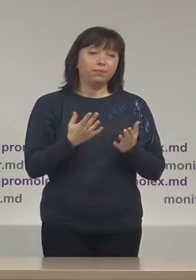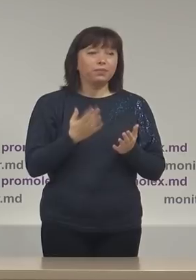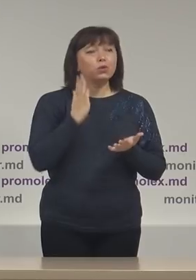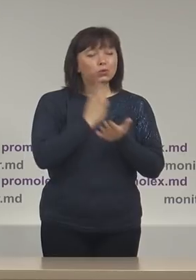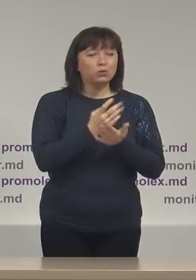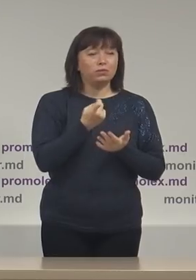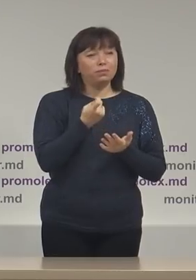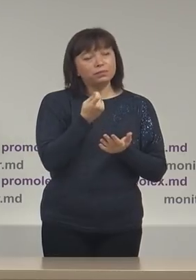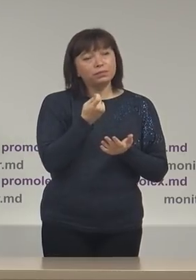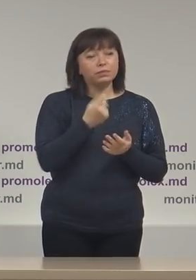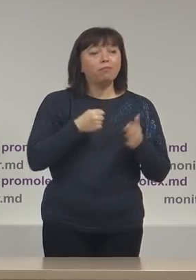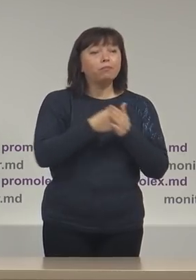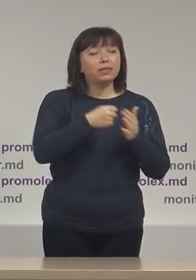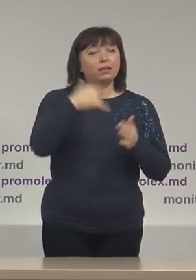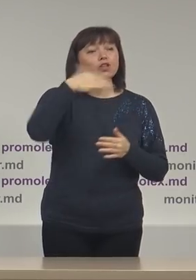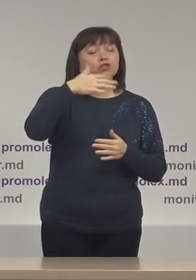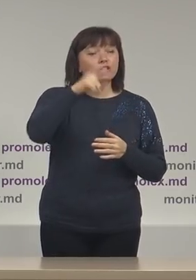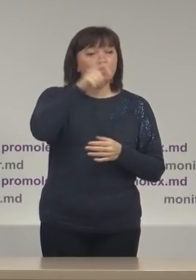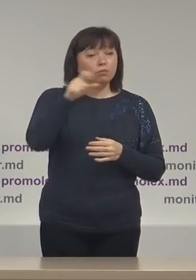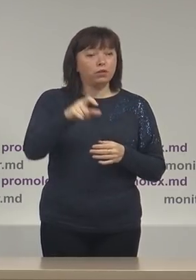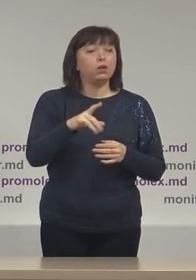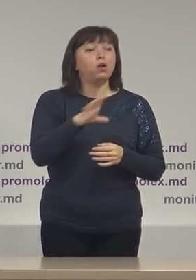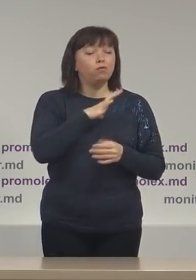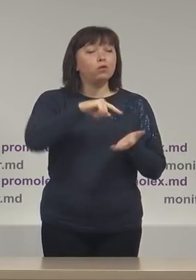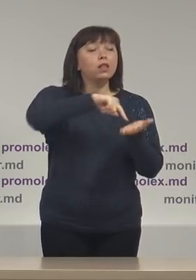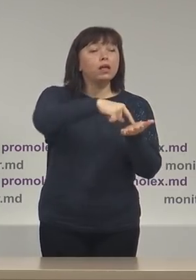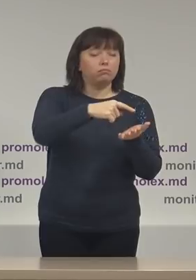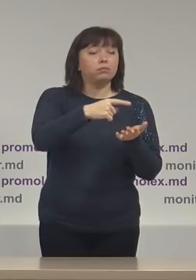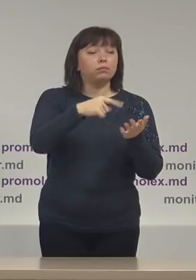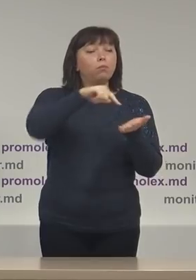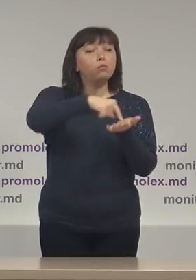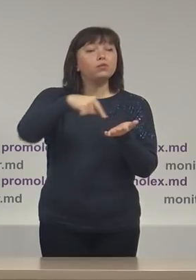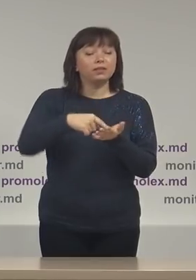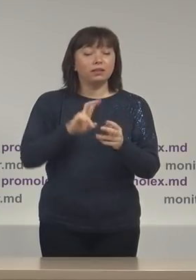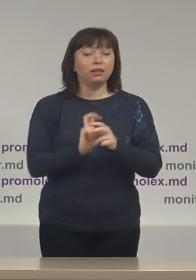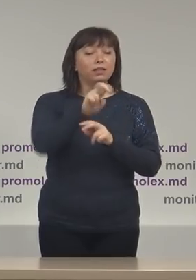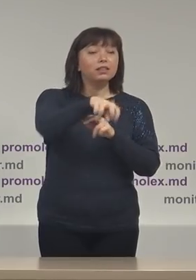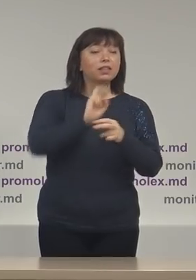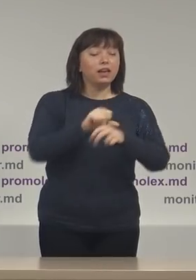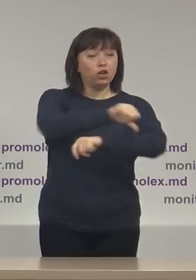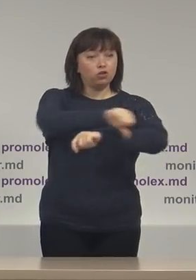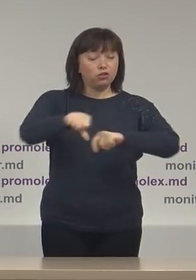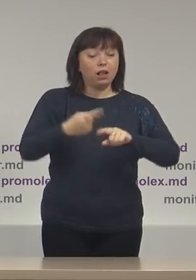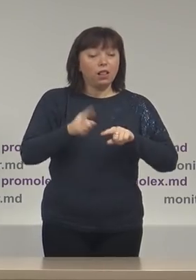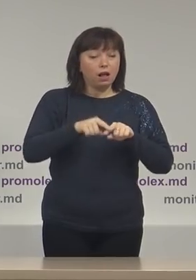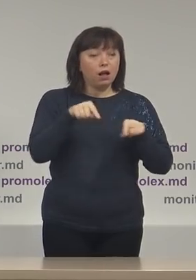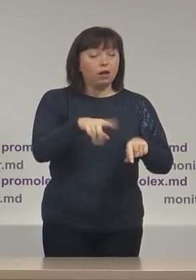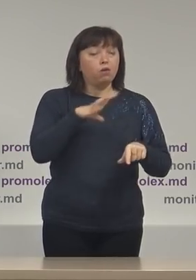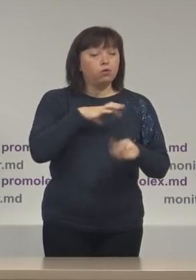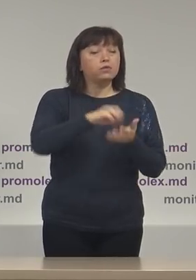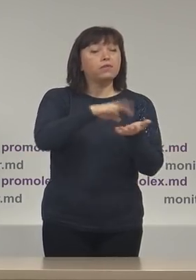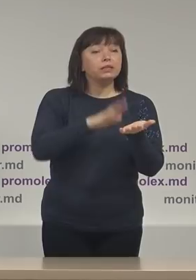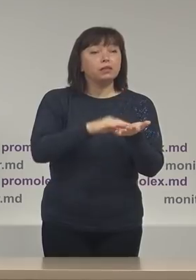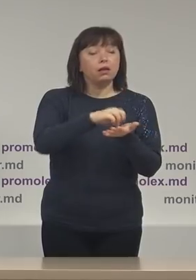nesemnificative până la 50 de persoane la anumite puncte de trecere, care la această etapă doar